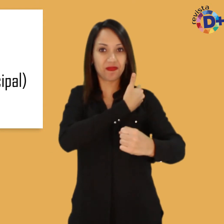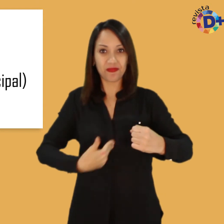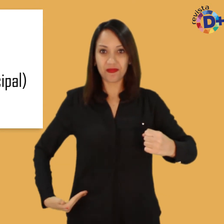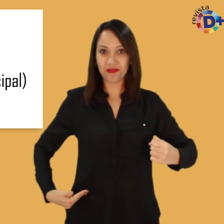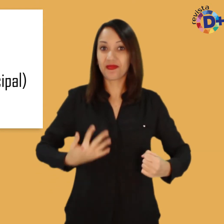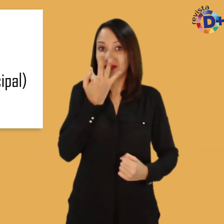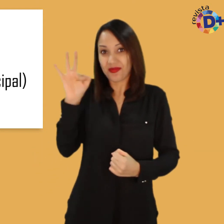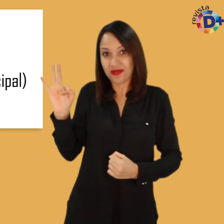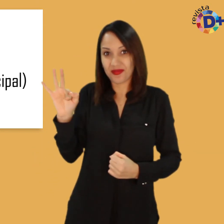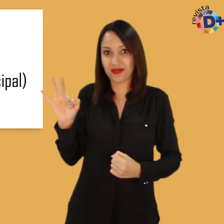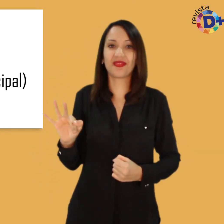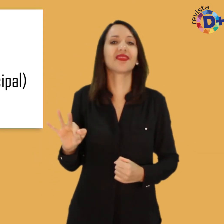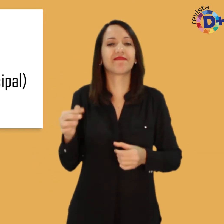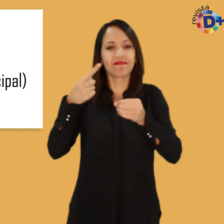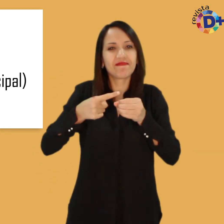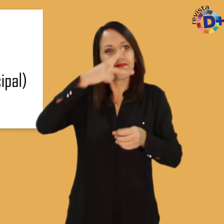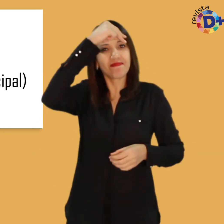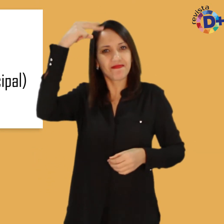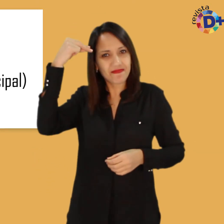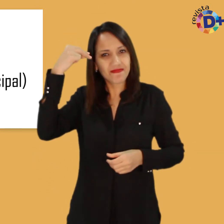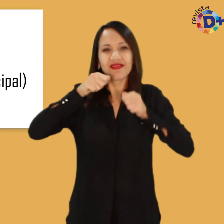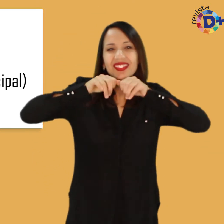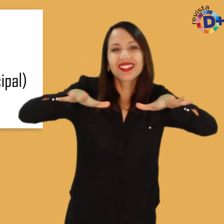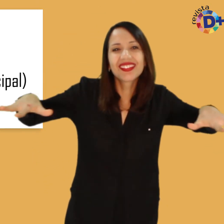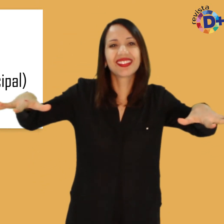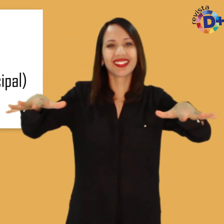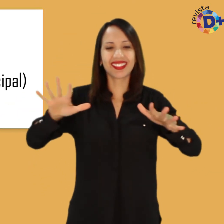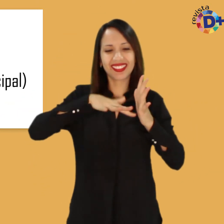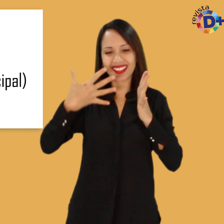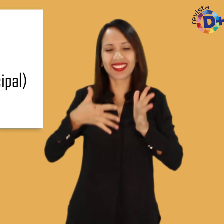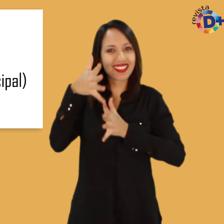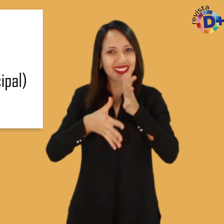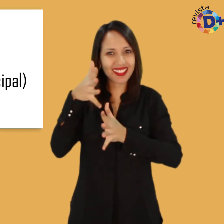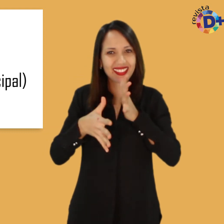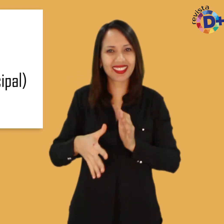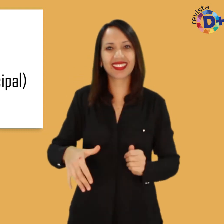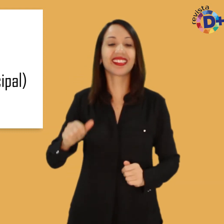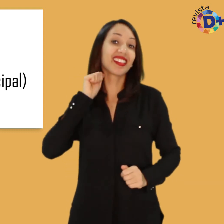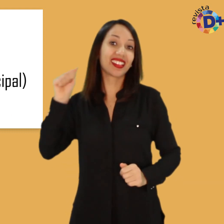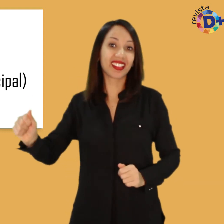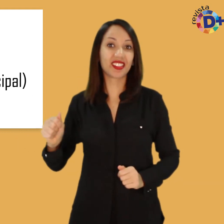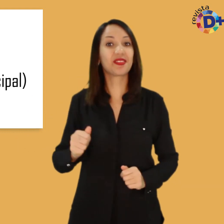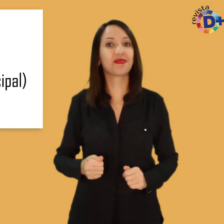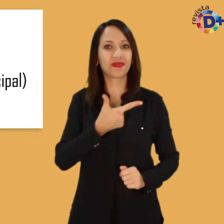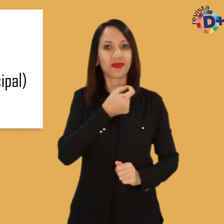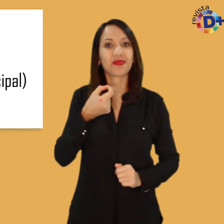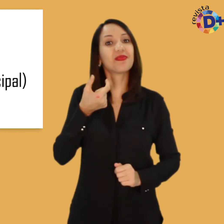promova ações para a difusão da Libras. Portanto, desde abril de 2002, com a publicação dessa lei,